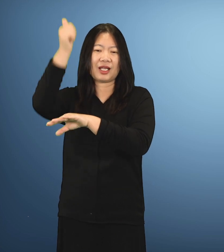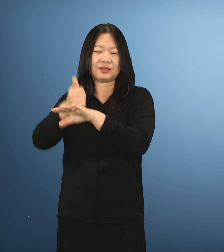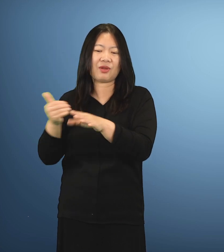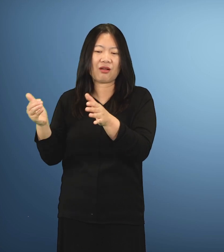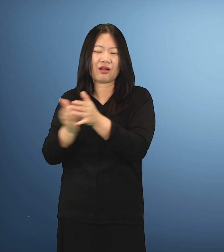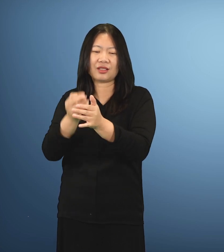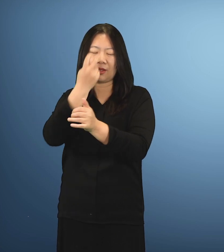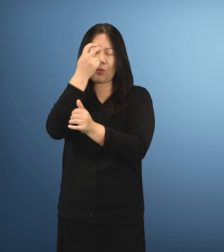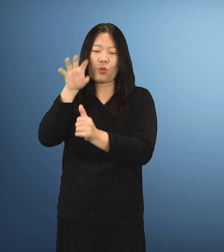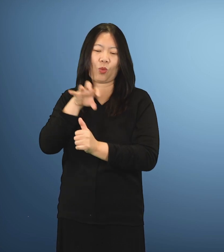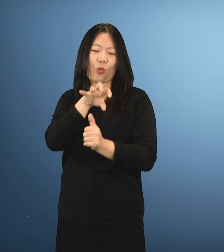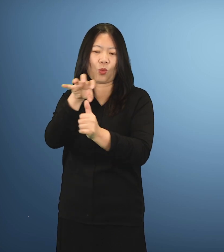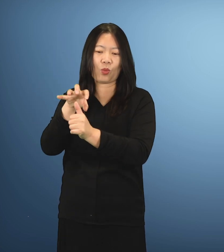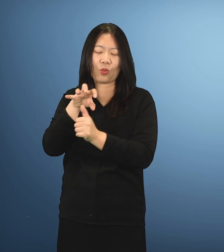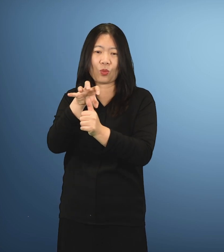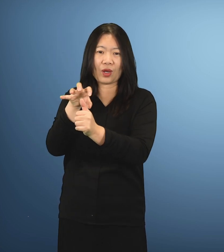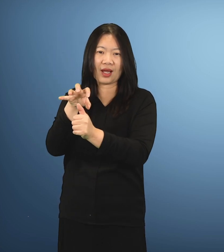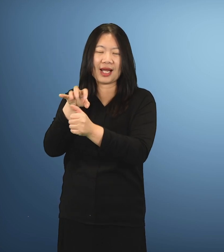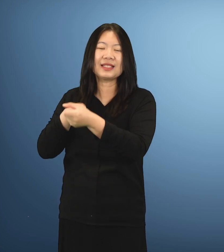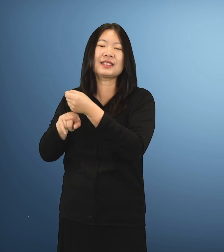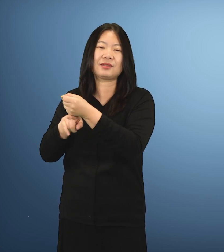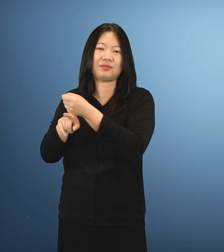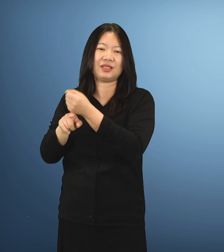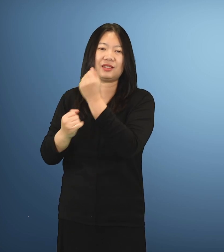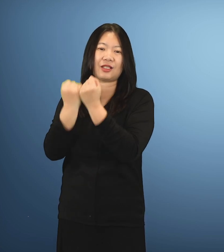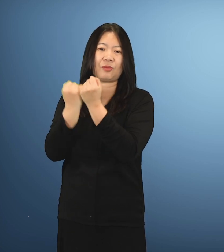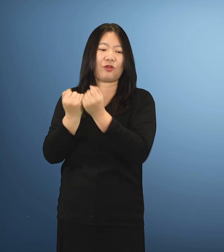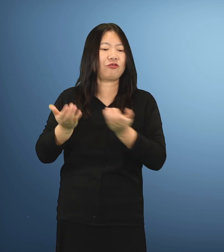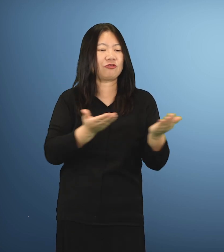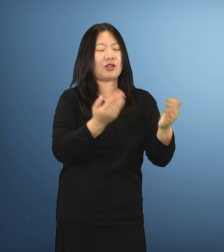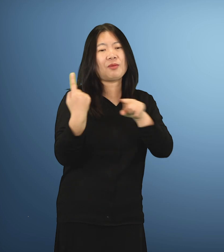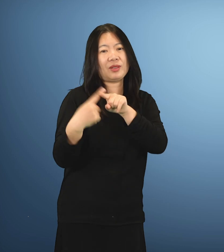마지막까지 보호하신다는 것을 설명하는 겁니다.